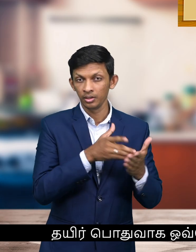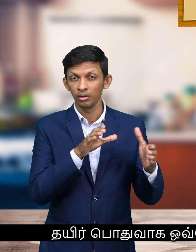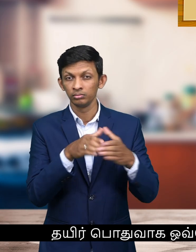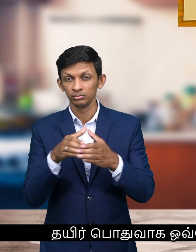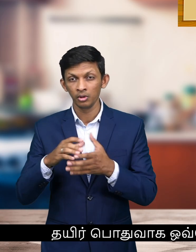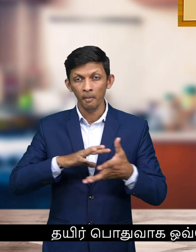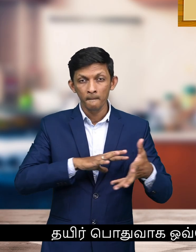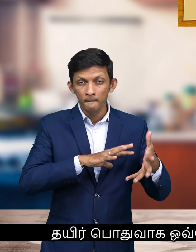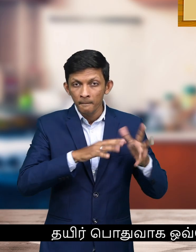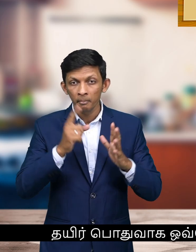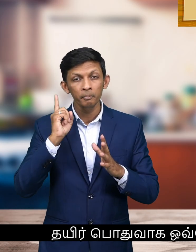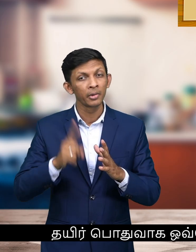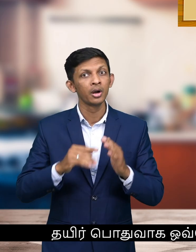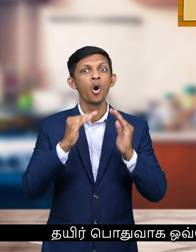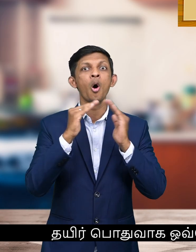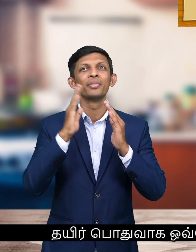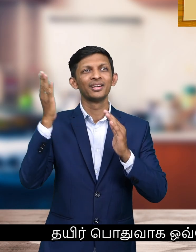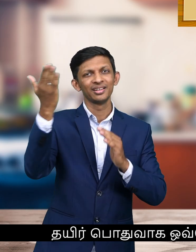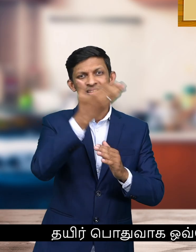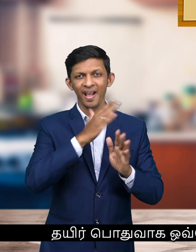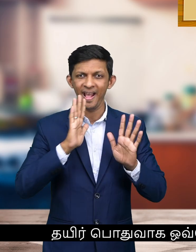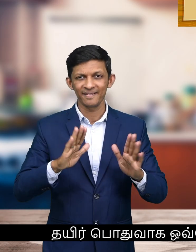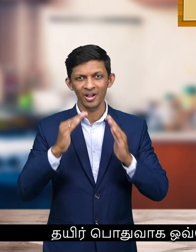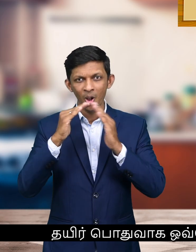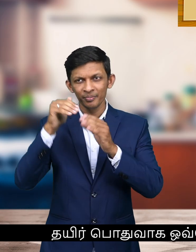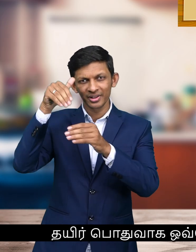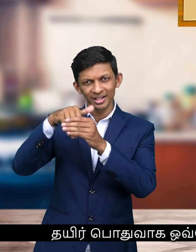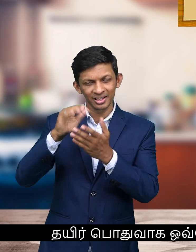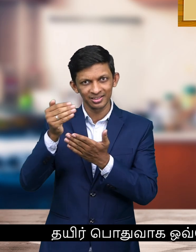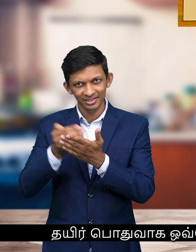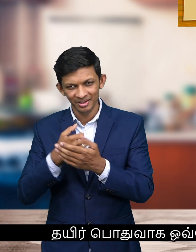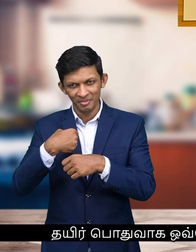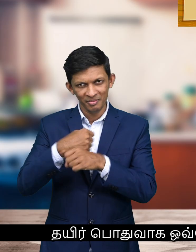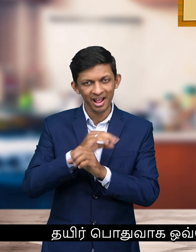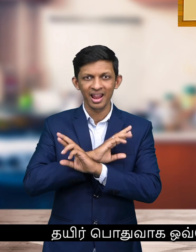தயிர் பொதுவாக ஒவ்வொரு வீட்டிலும் தயாரிக்கப்படுகிறது.